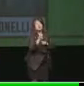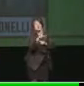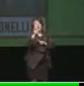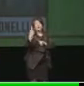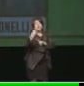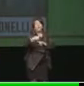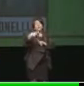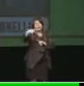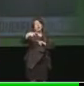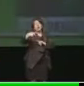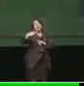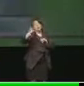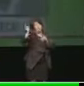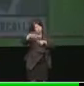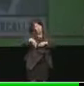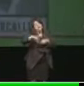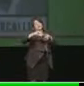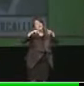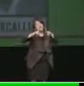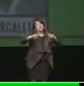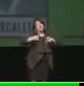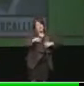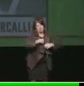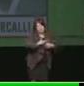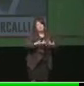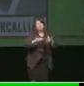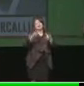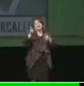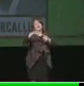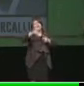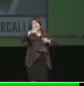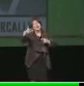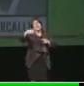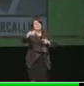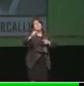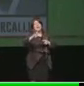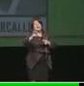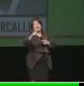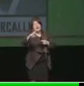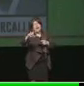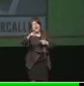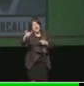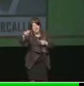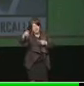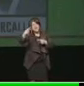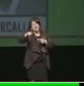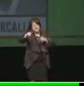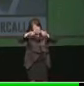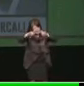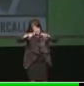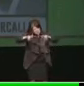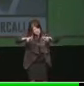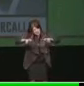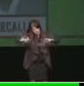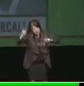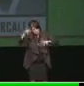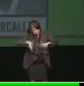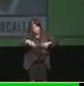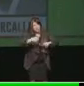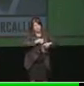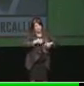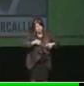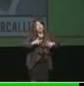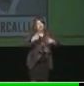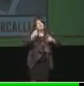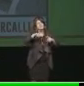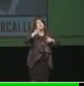Mercalli che insomma è tempo che ci dice che è sempre più tardi abbiamo sempre meno tempo per cercare di salvare in qualche modo il